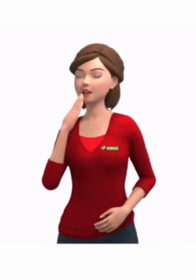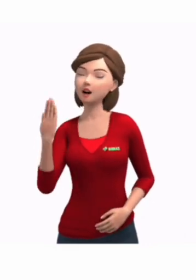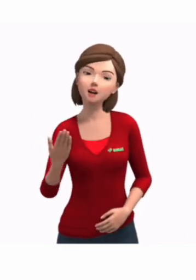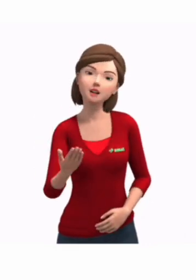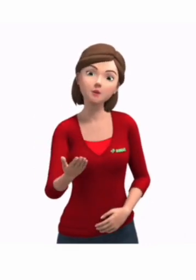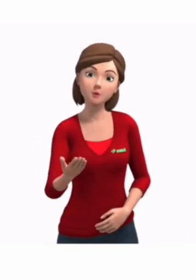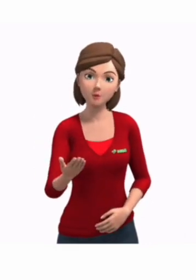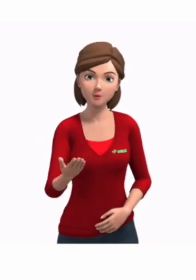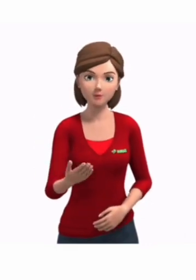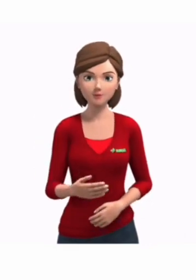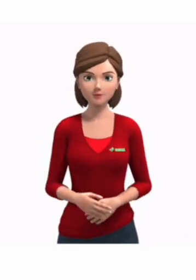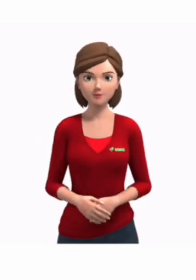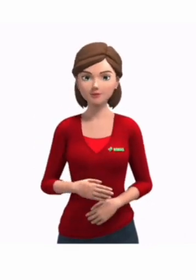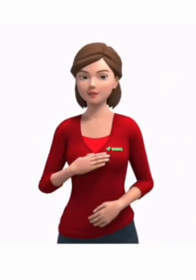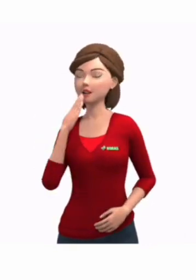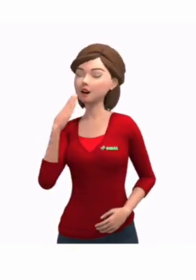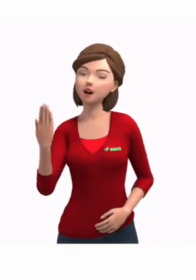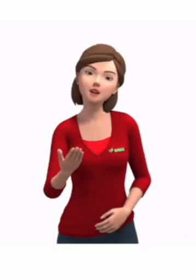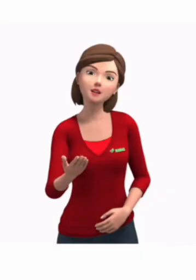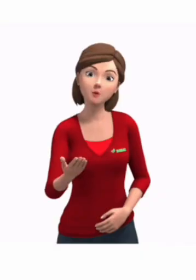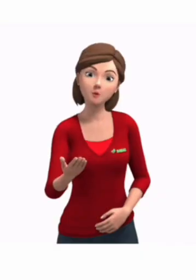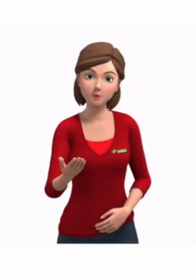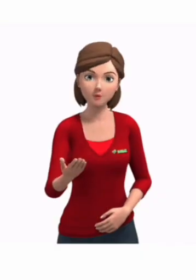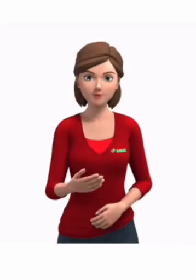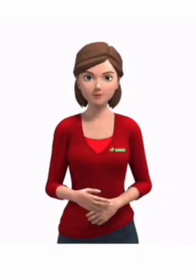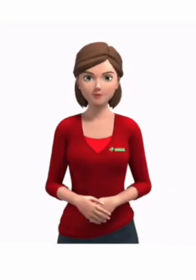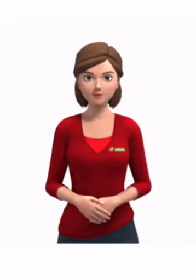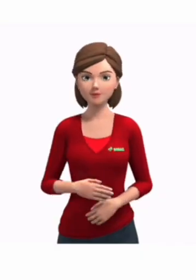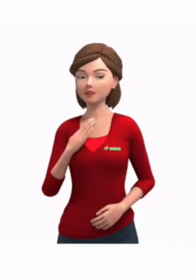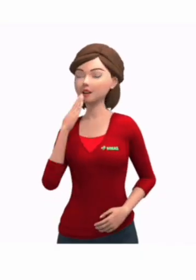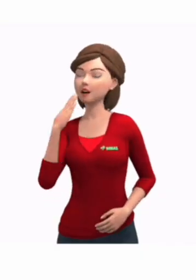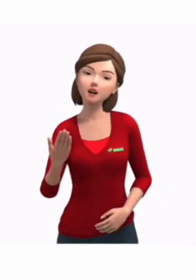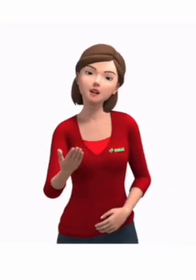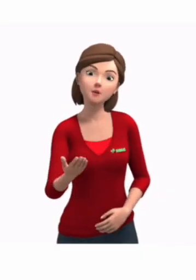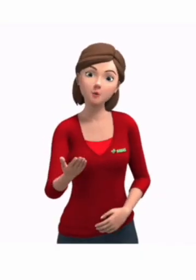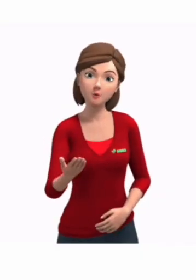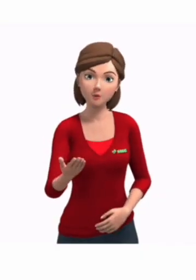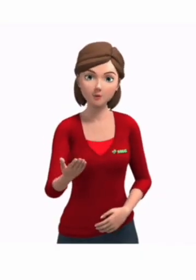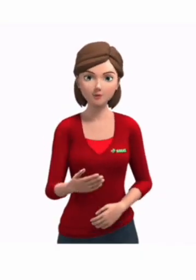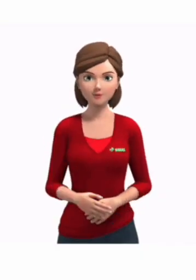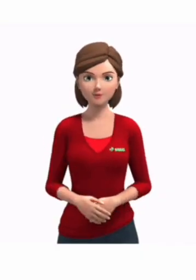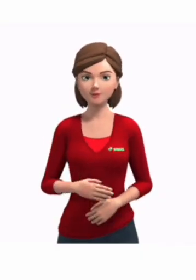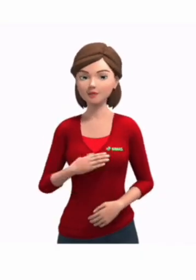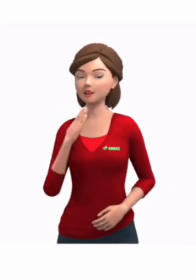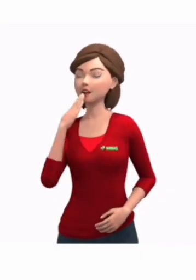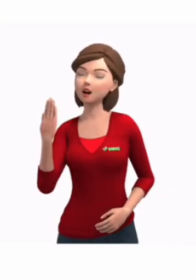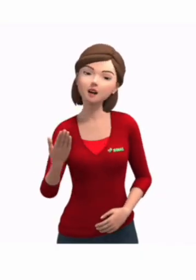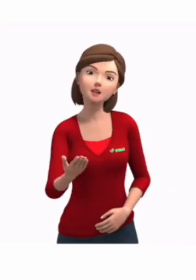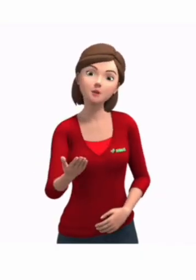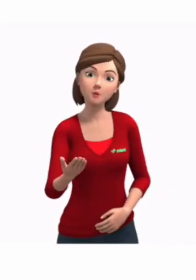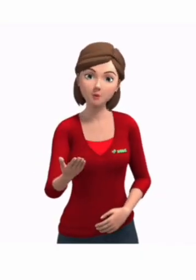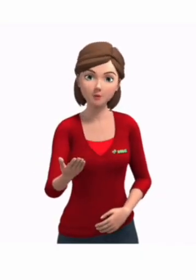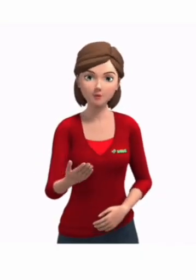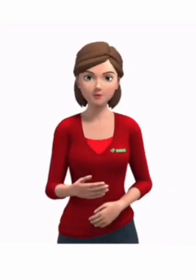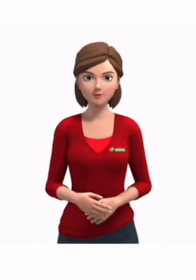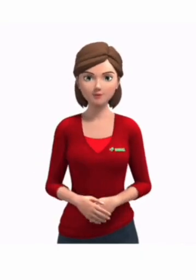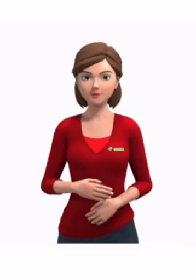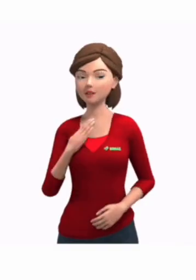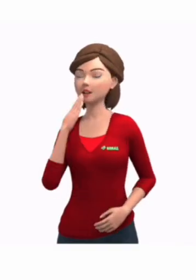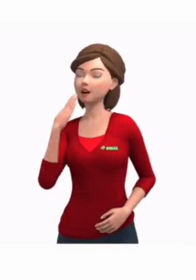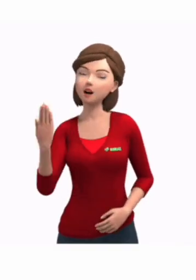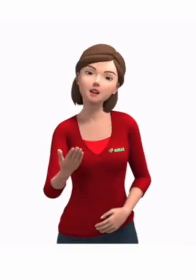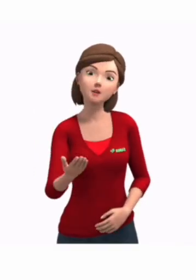Il y a un jour, qui fait qu'on doit rendre accessibles les sites web pour les sites